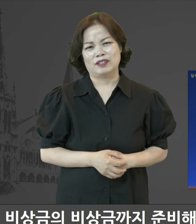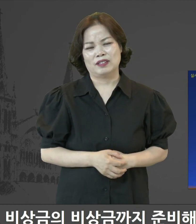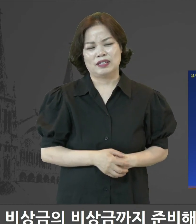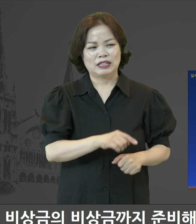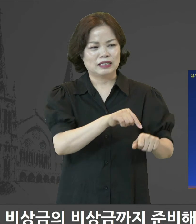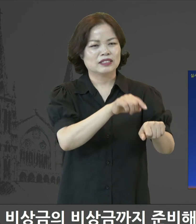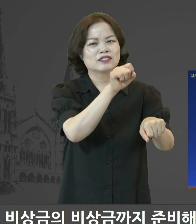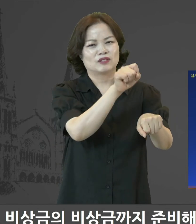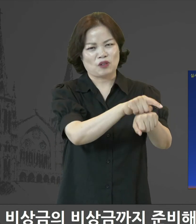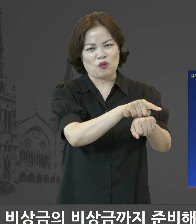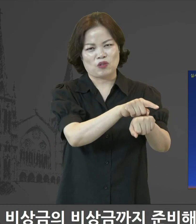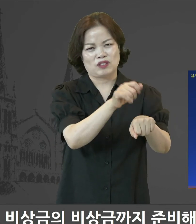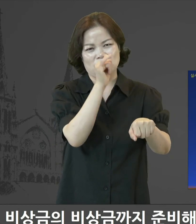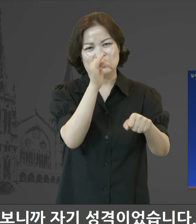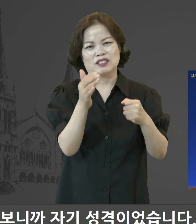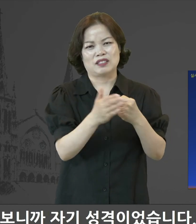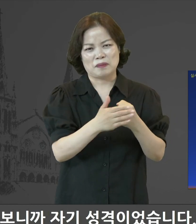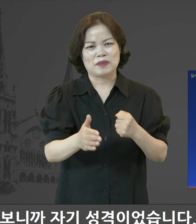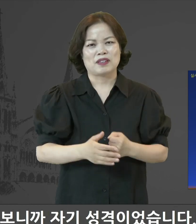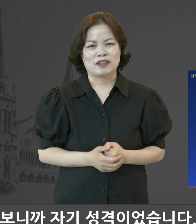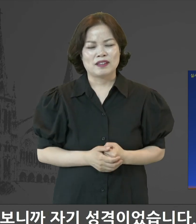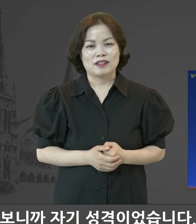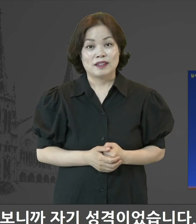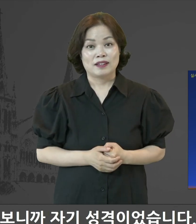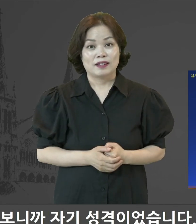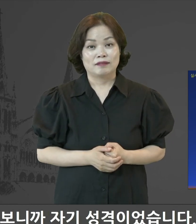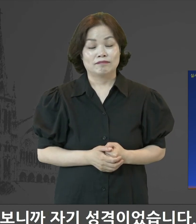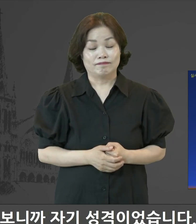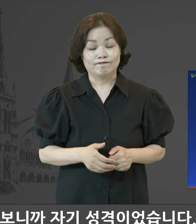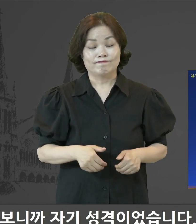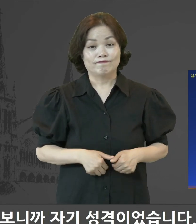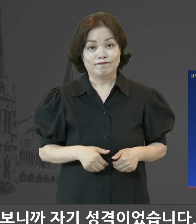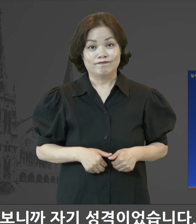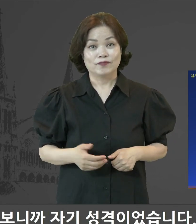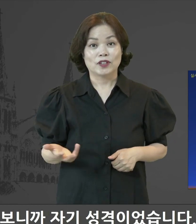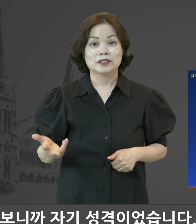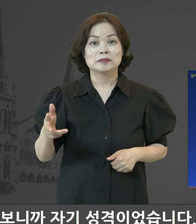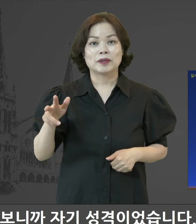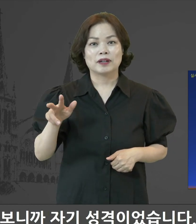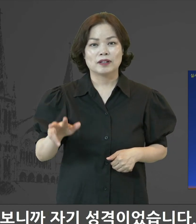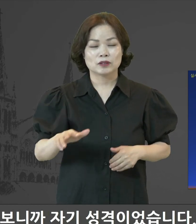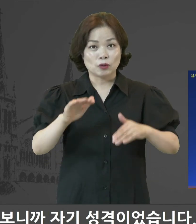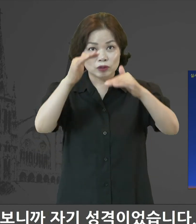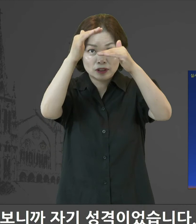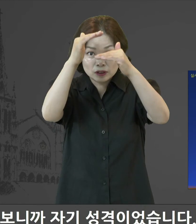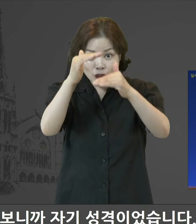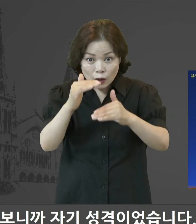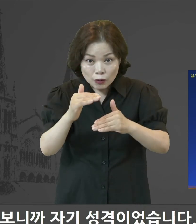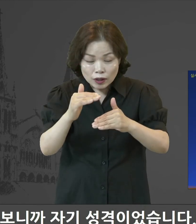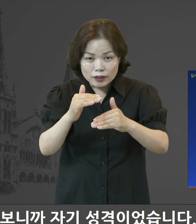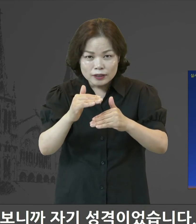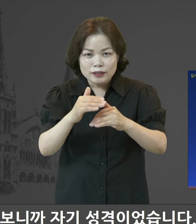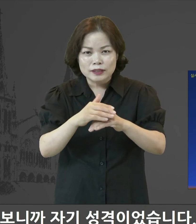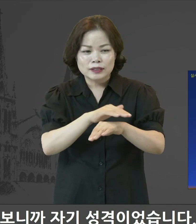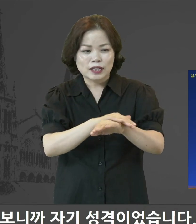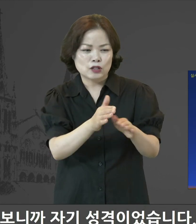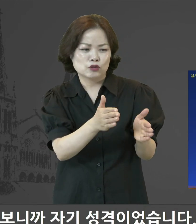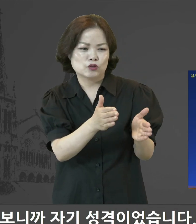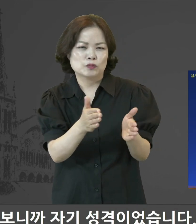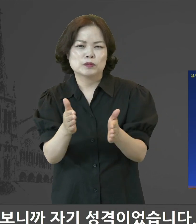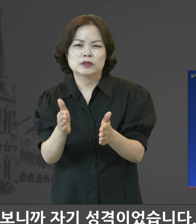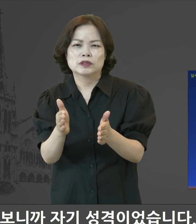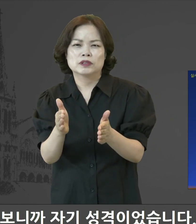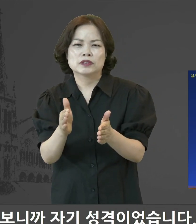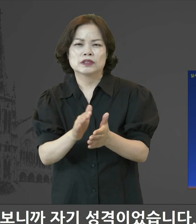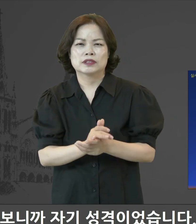당신 성격이야, 이런 것들이 필요는 합니다. 그러나 오늘 본문에서 얘기하고 있는 잘 준비된다는